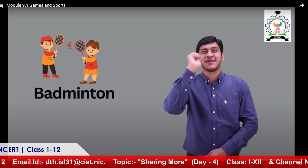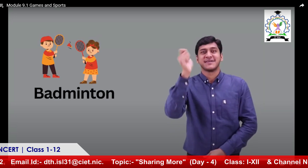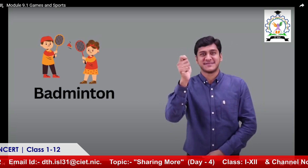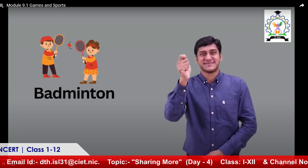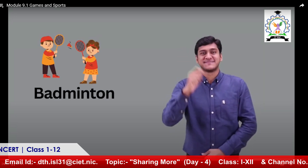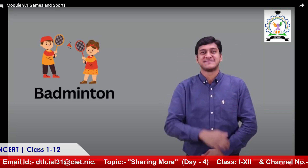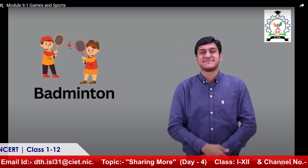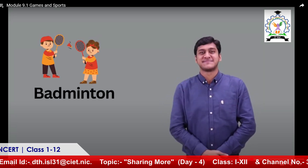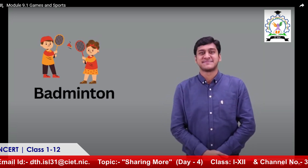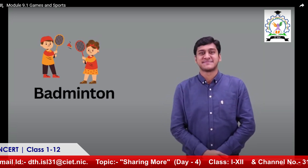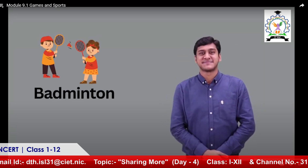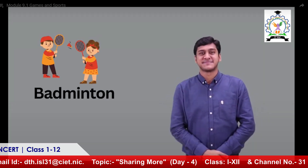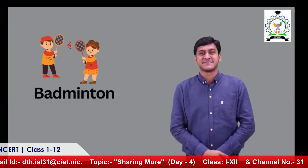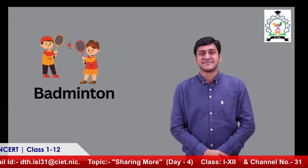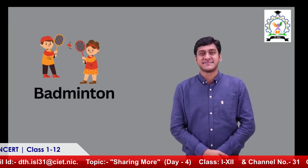बैडमिंटन।